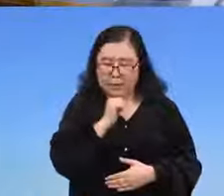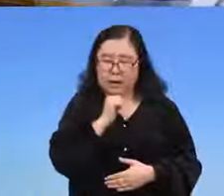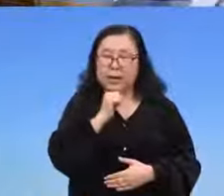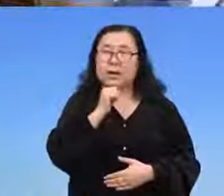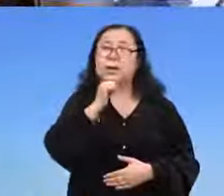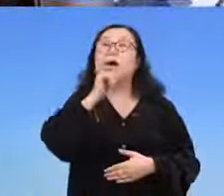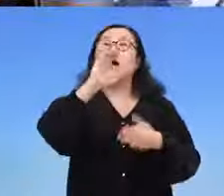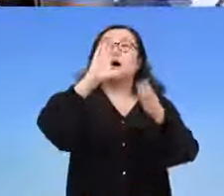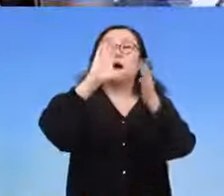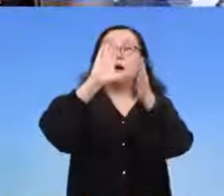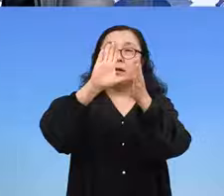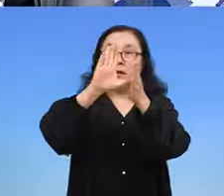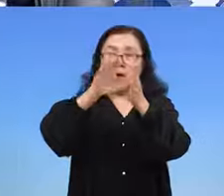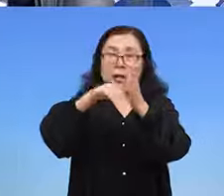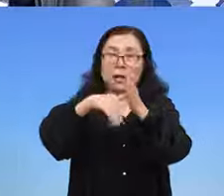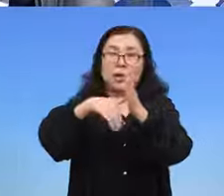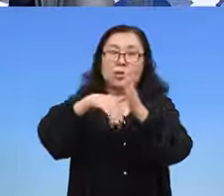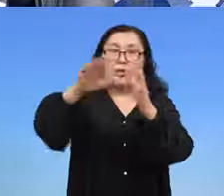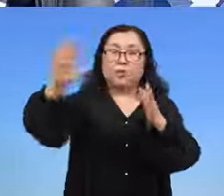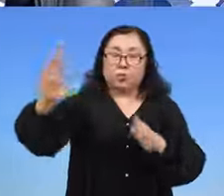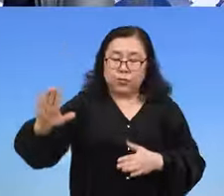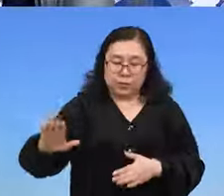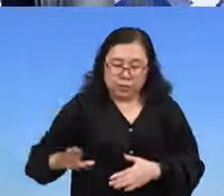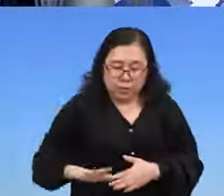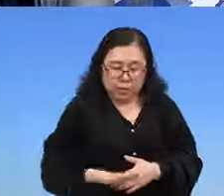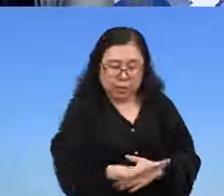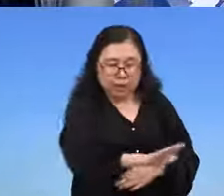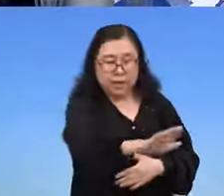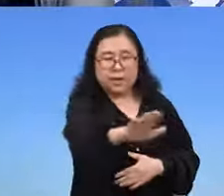가난할 때 우리를